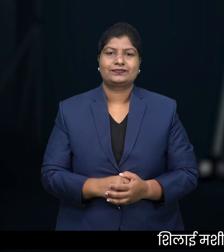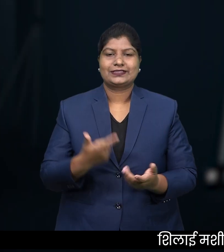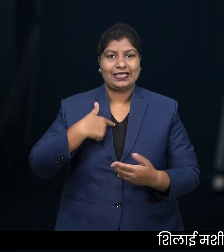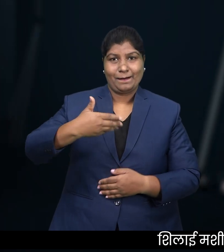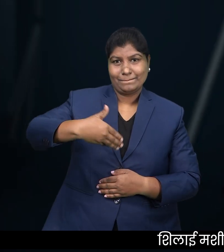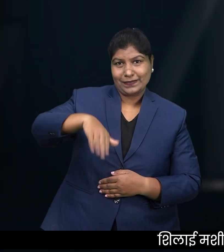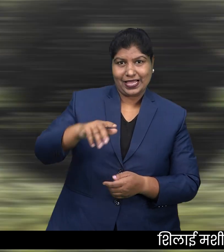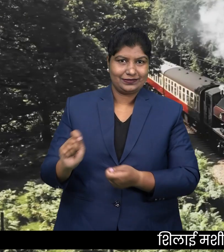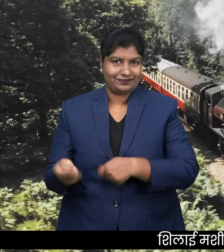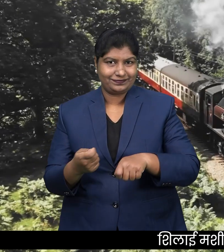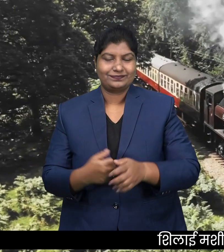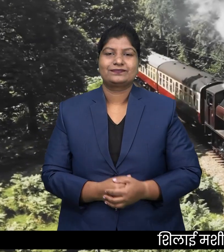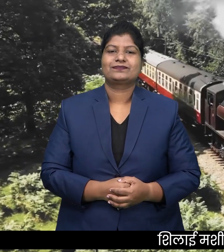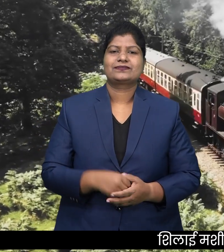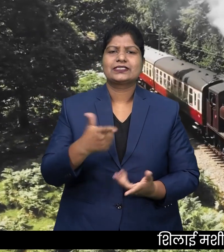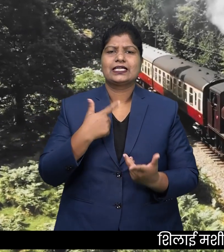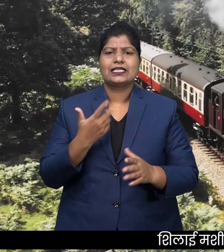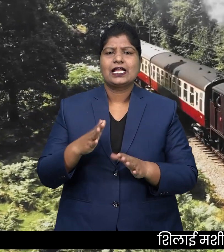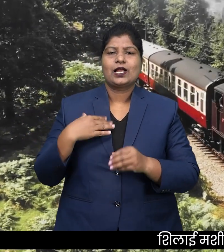शिलाई मशीन, भिंतीवरील घड्याळ